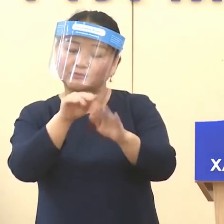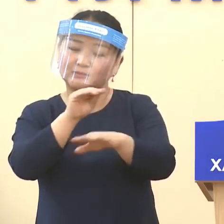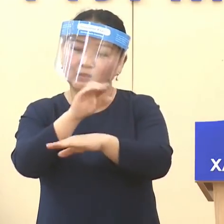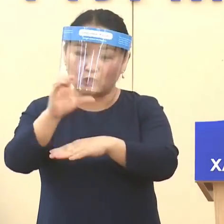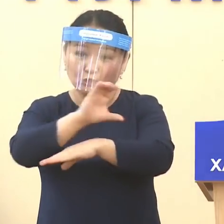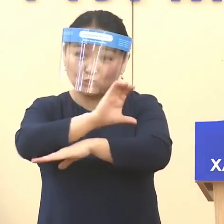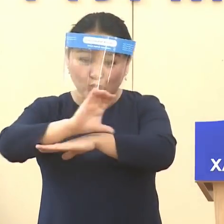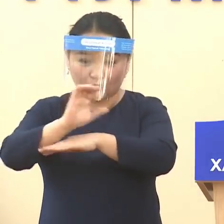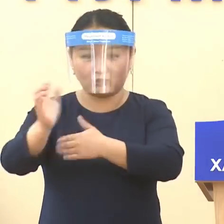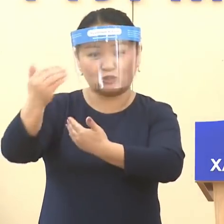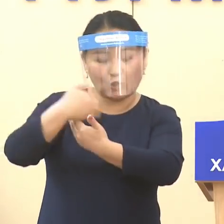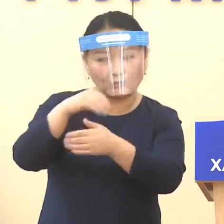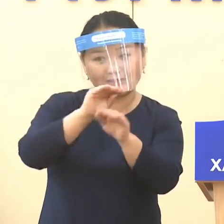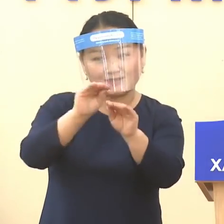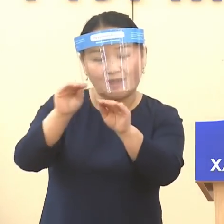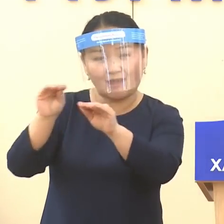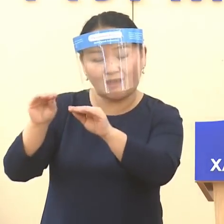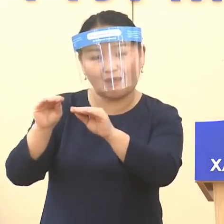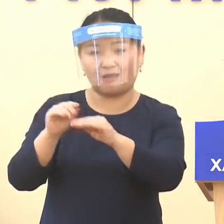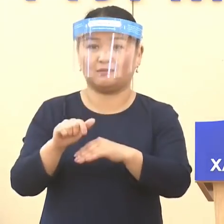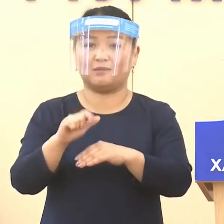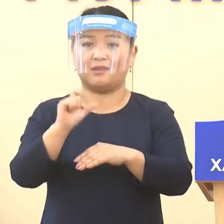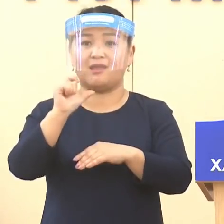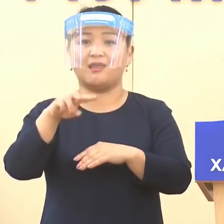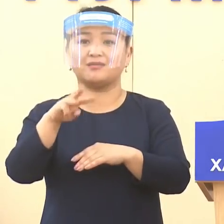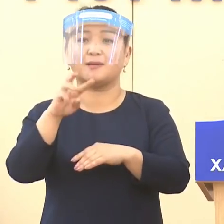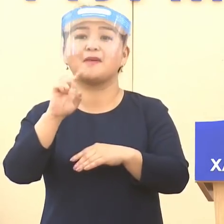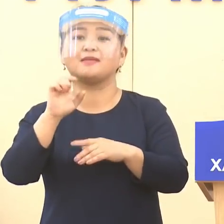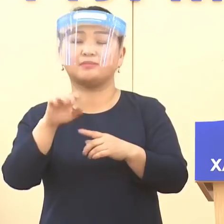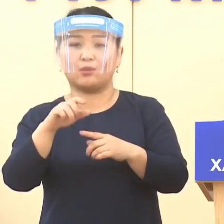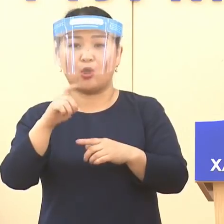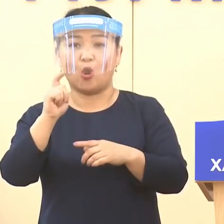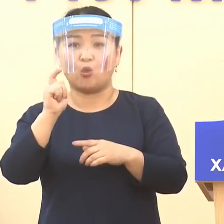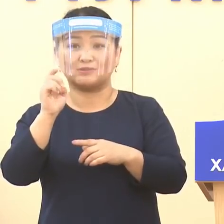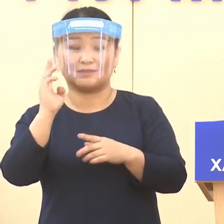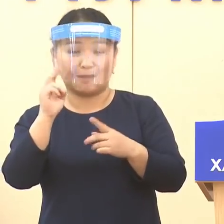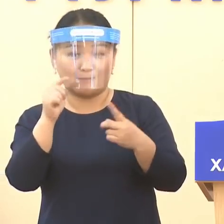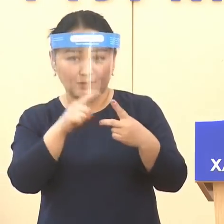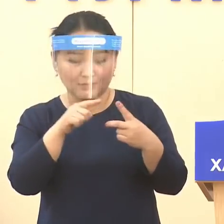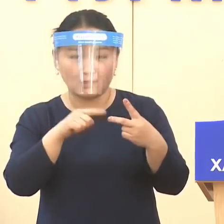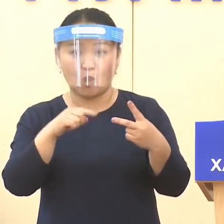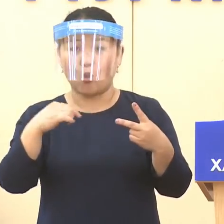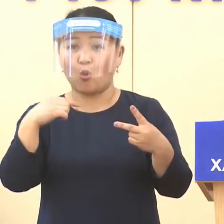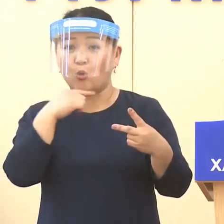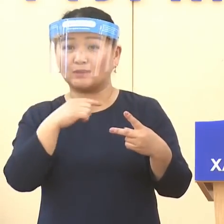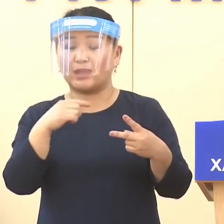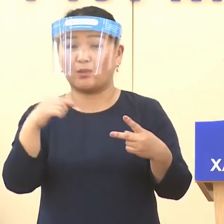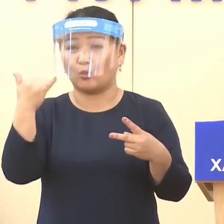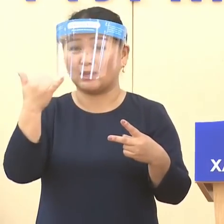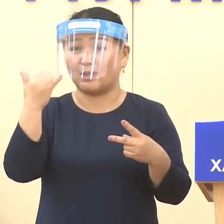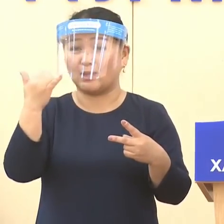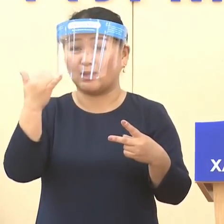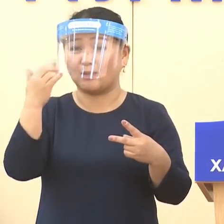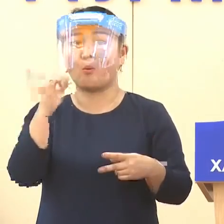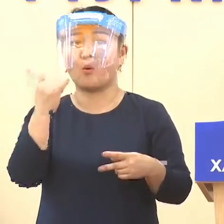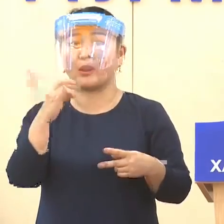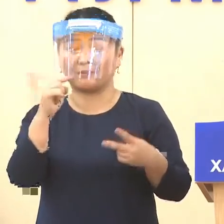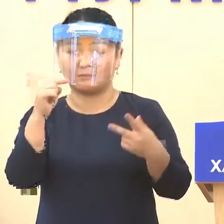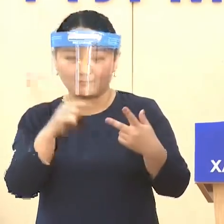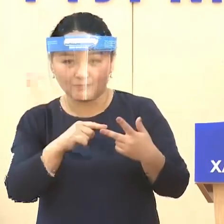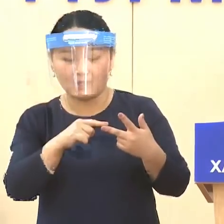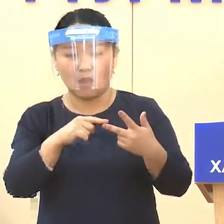сургалтанд хамруулсан. За энэ элемент хувьцаат компани, Улаанбаатар буян компани, буяны хөсөг компани одоо жолооч